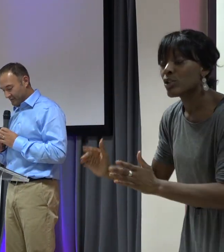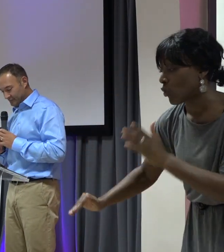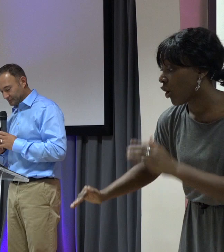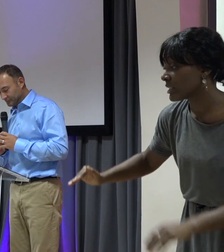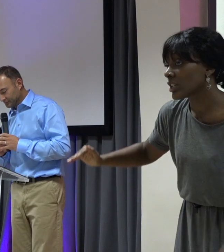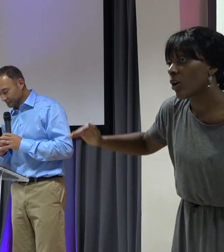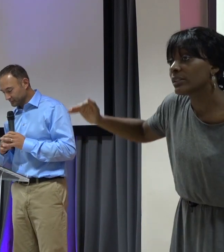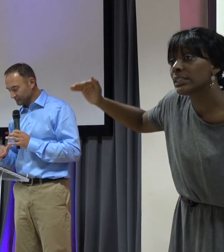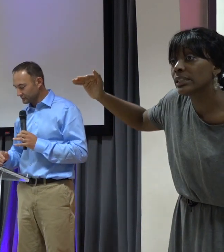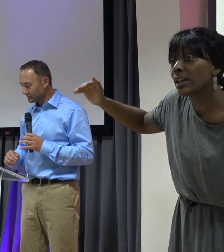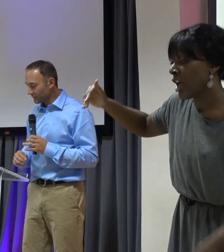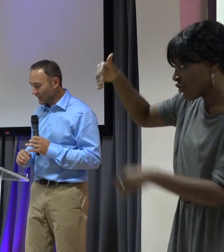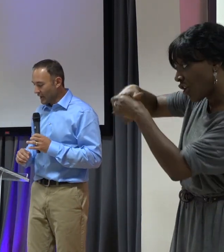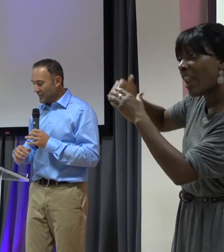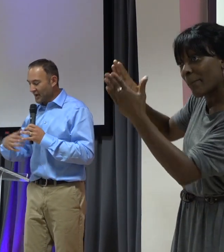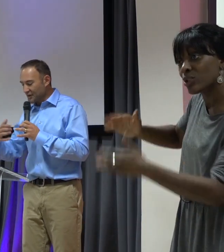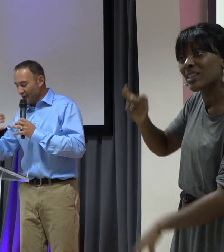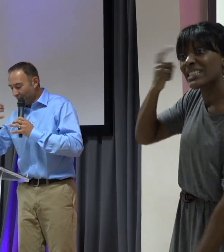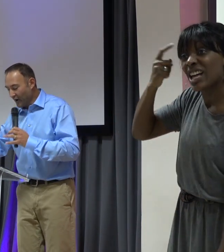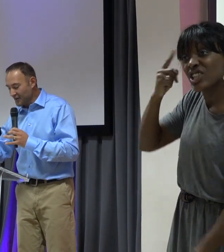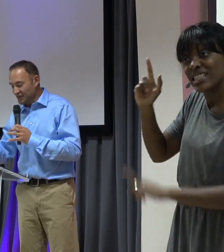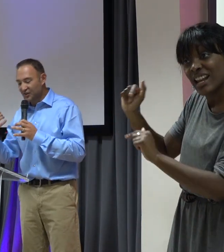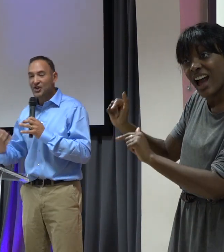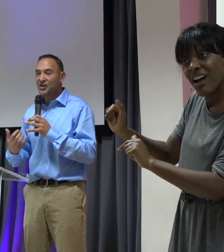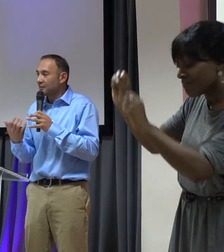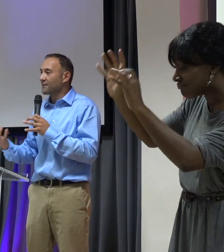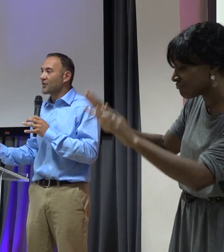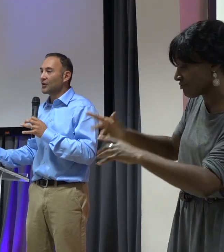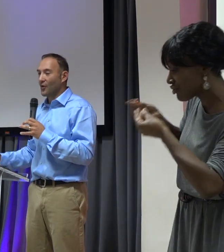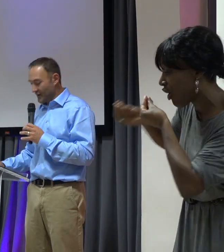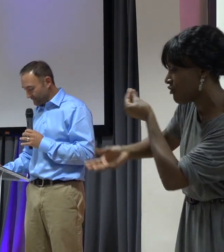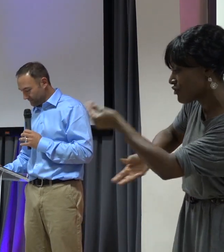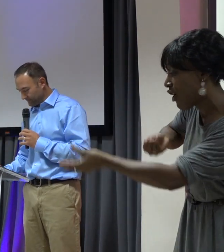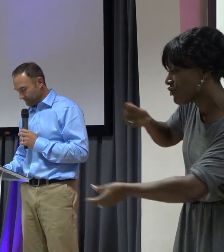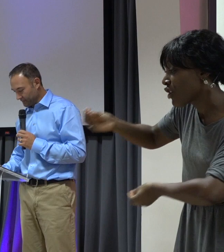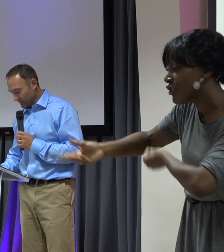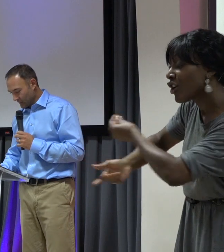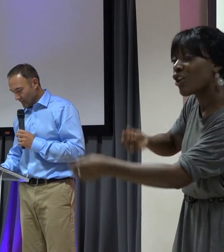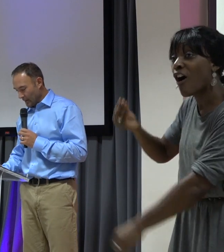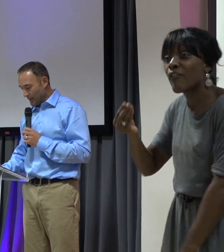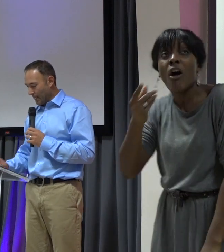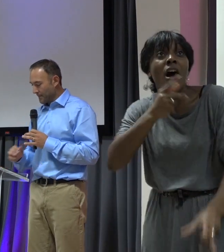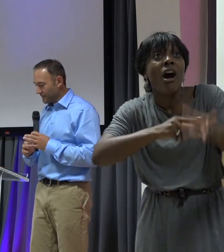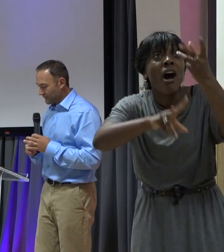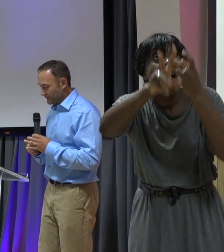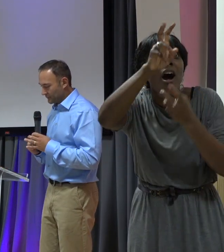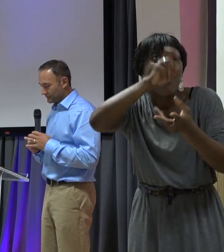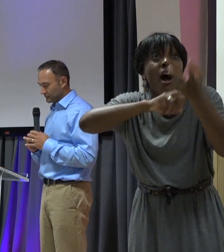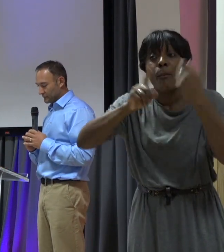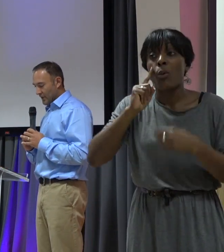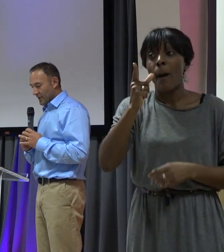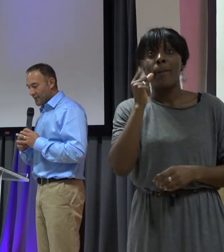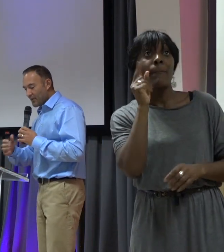alive où la sagesse est vivante, because of their parents' decision to fear the Lord, parce que leurs parents prennent la décision de